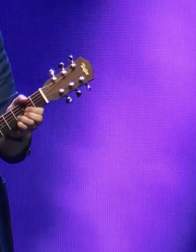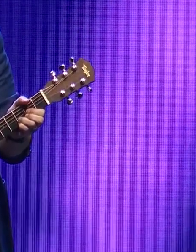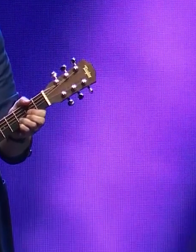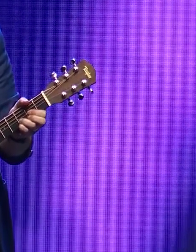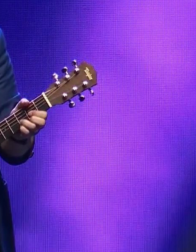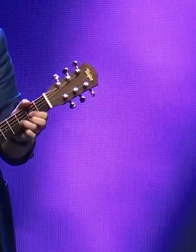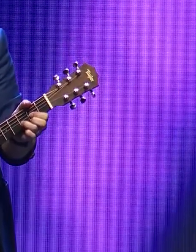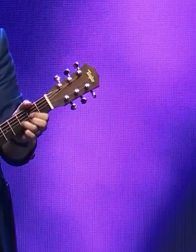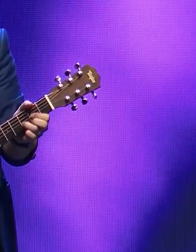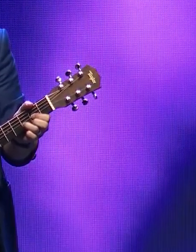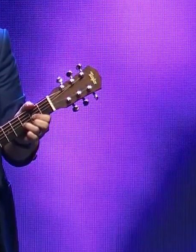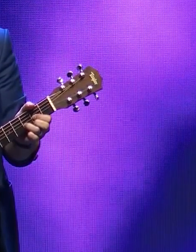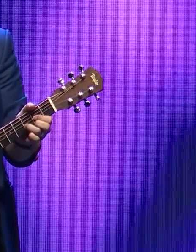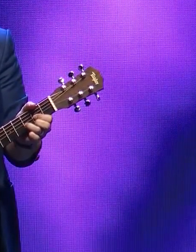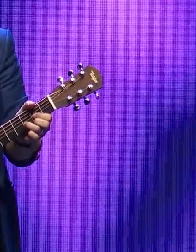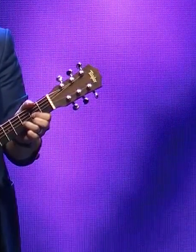Worship